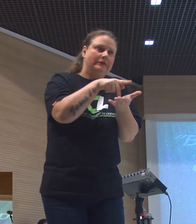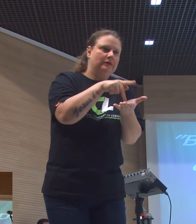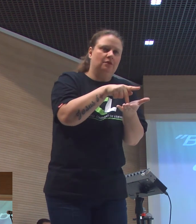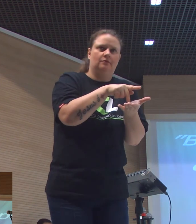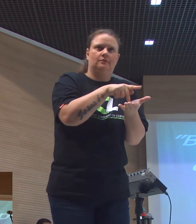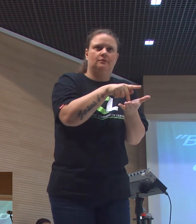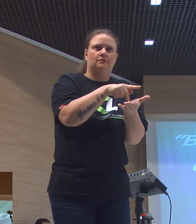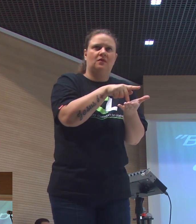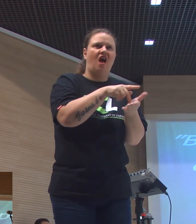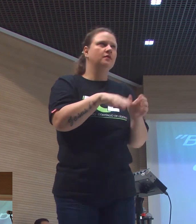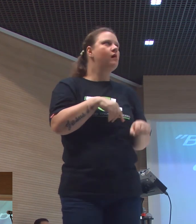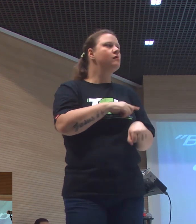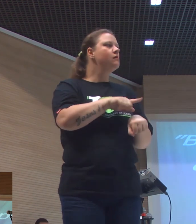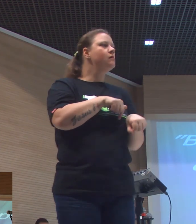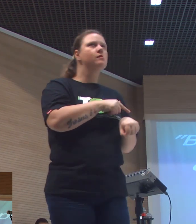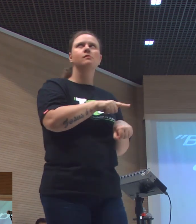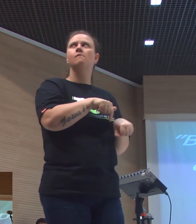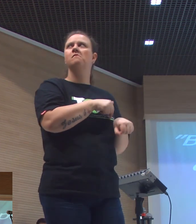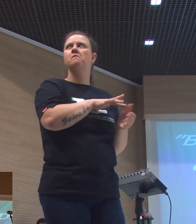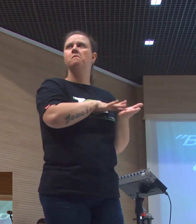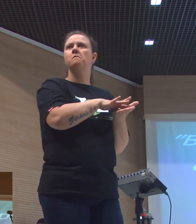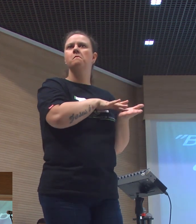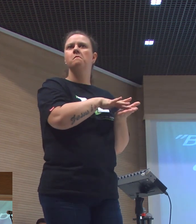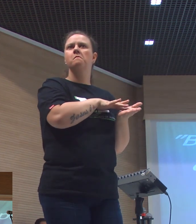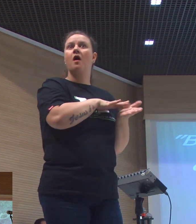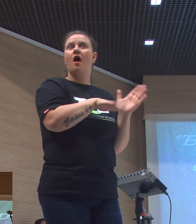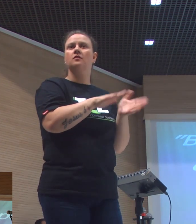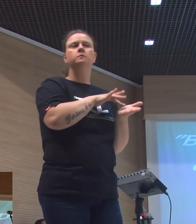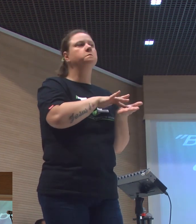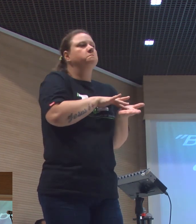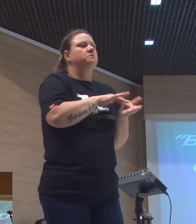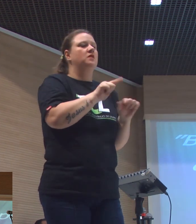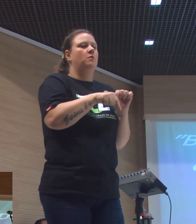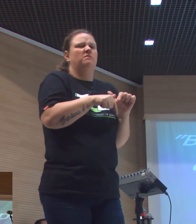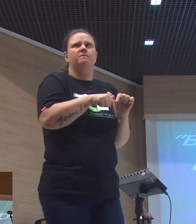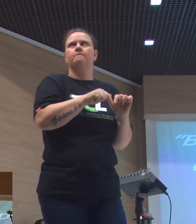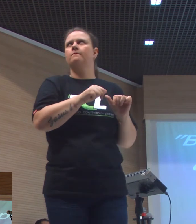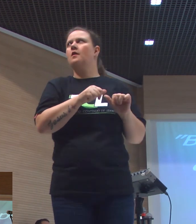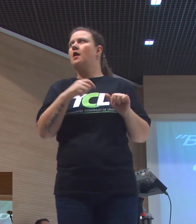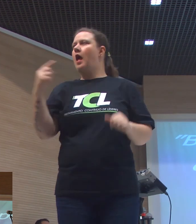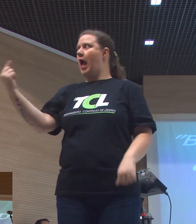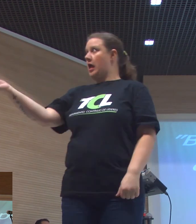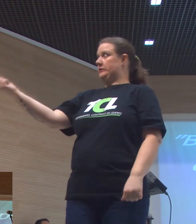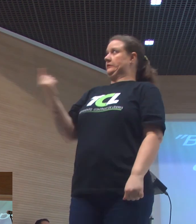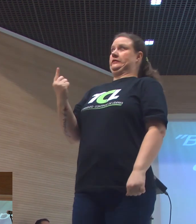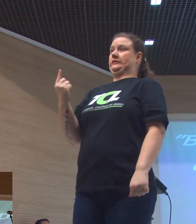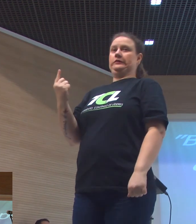mata o tempo, não faz o que tem que fazer, e de repente vem uma cobrança em cima